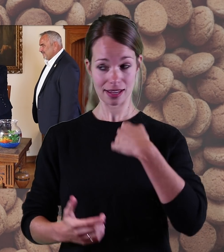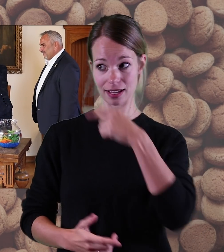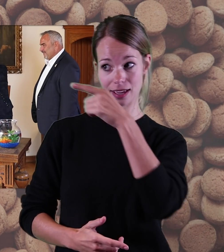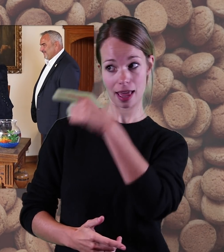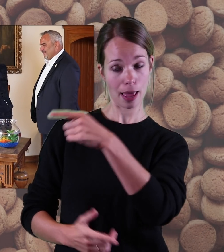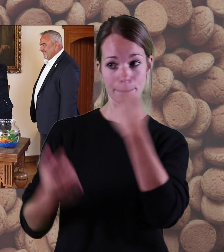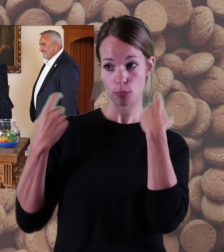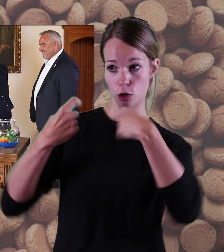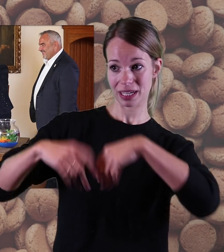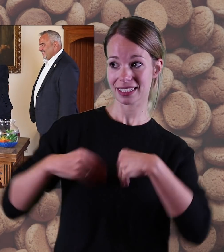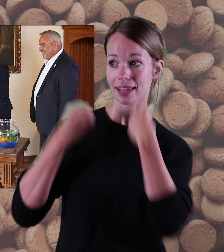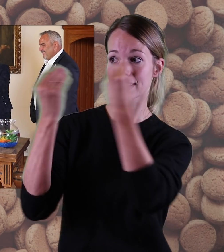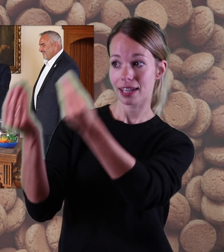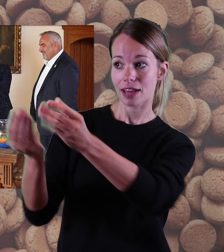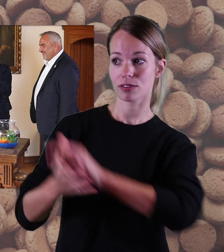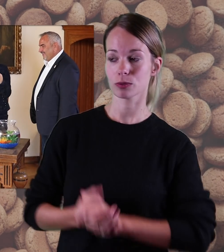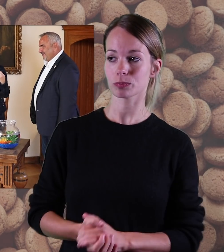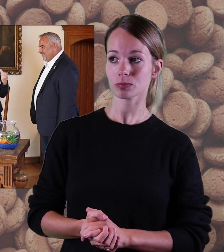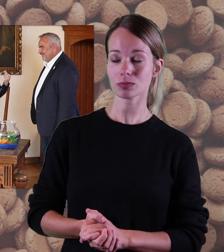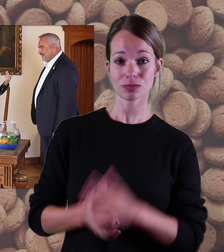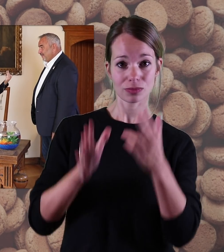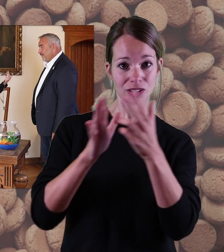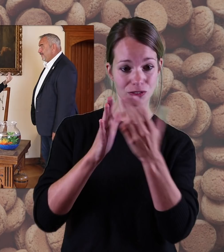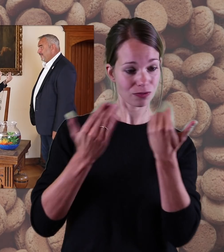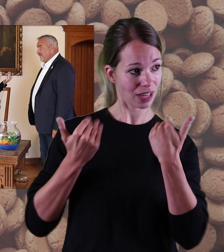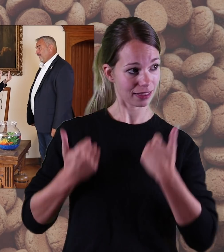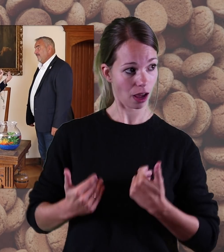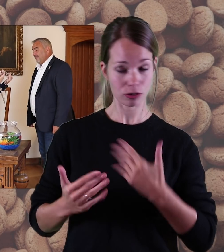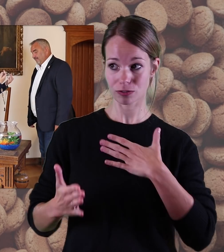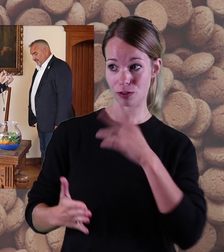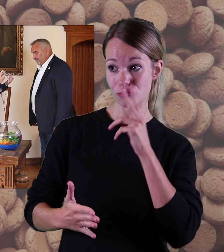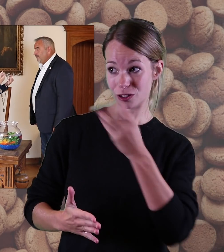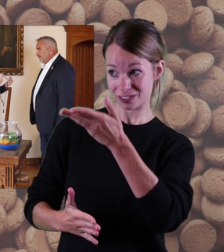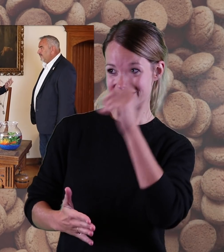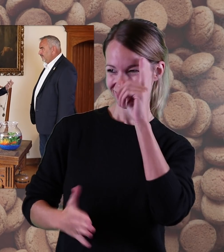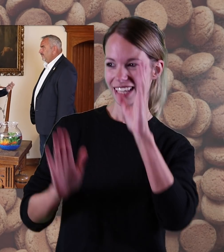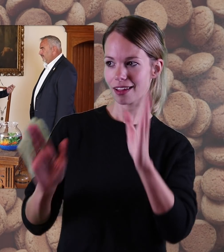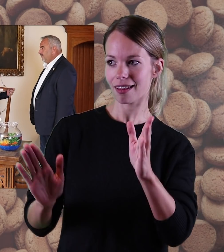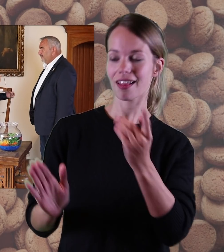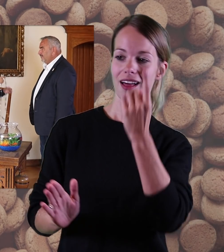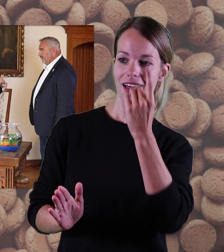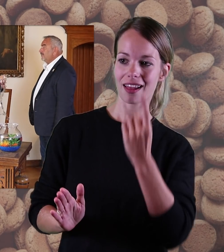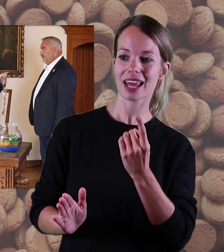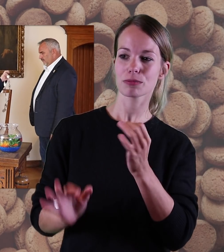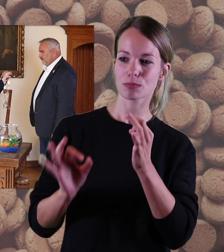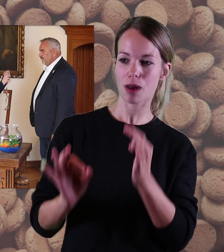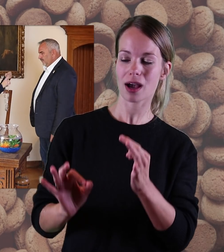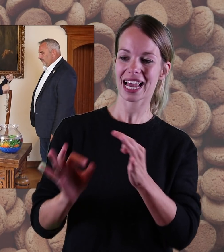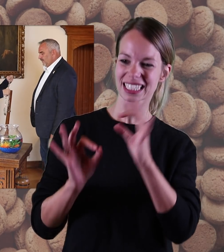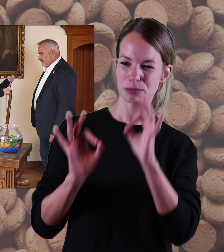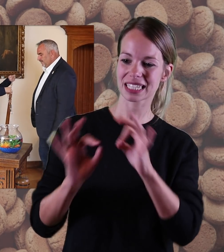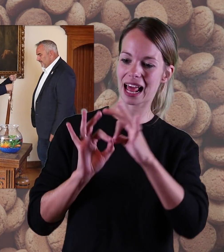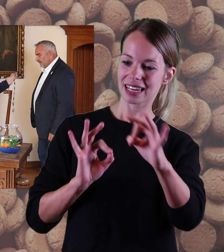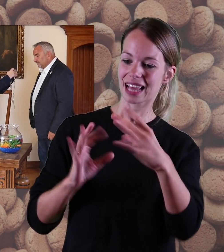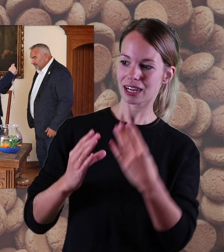de burgemeestersketting geven. En wethouder van Vught, u weet het natuurlijk, maar die mag u echt alleen maar ophangen bij hele belangrijke